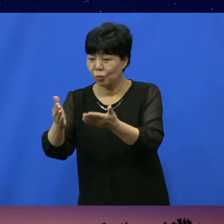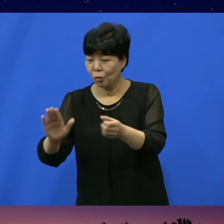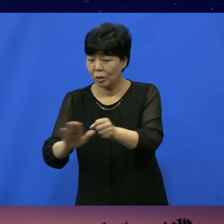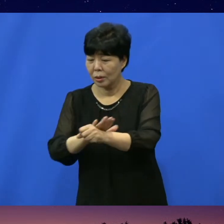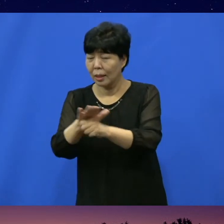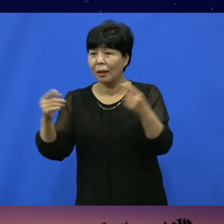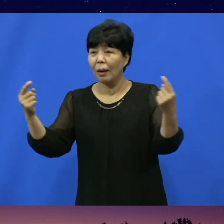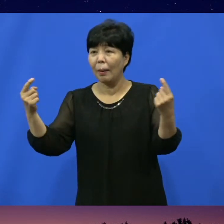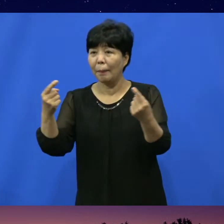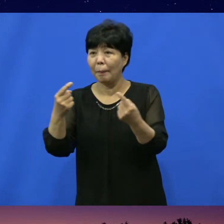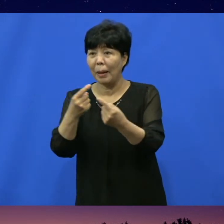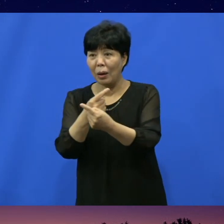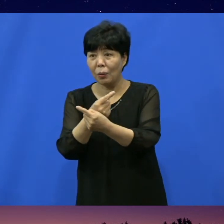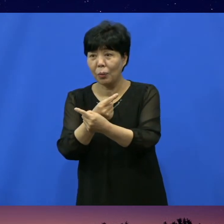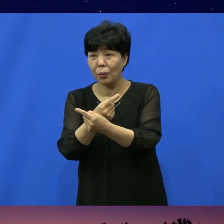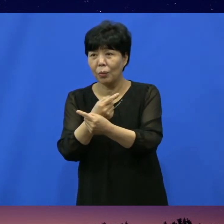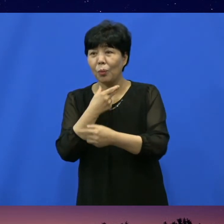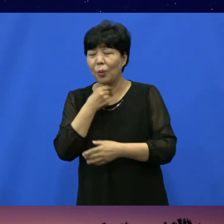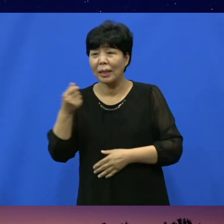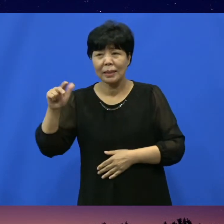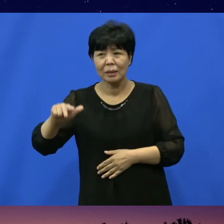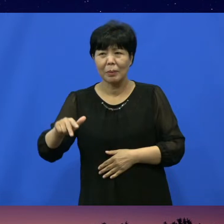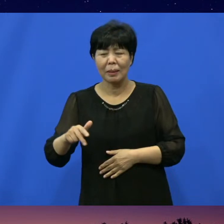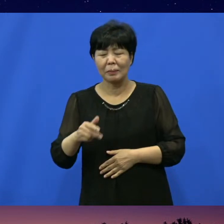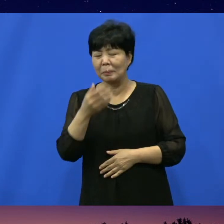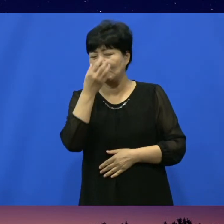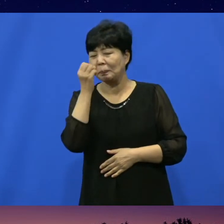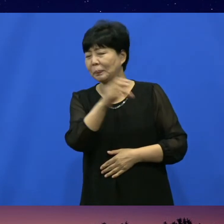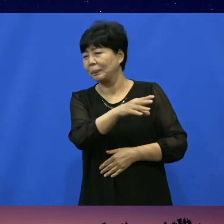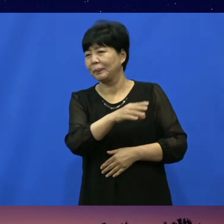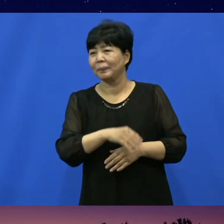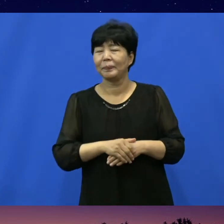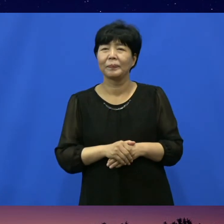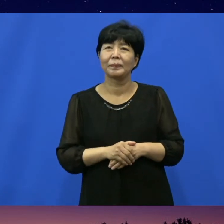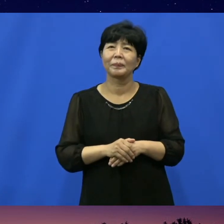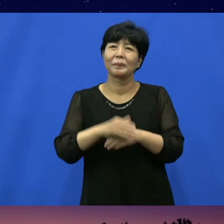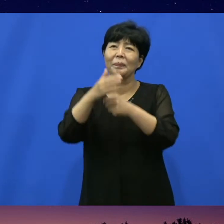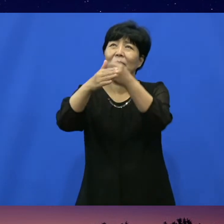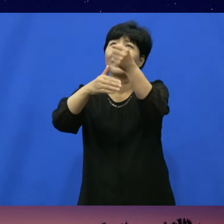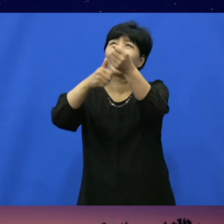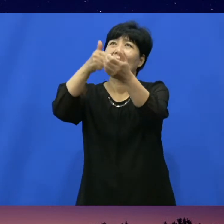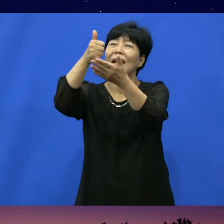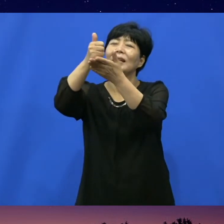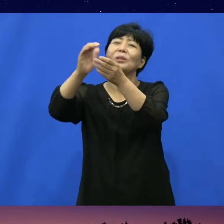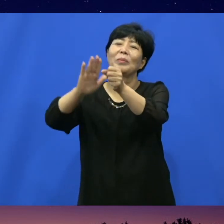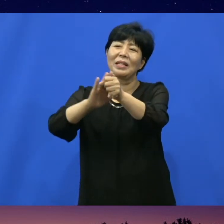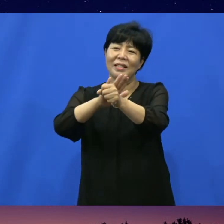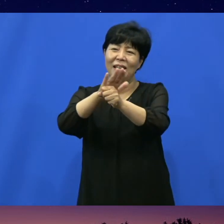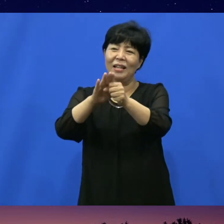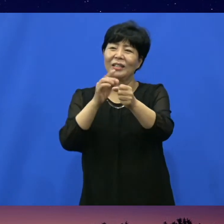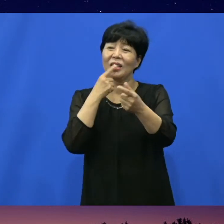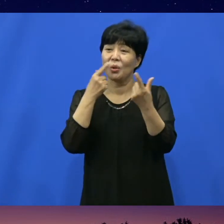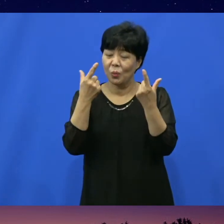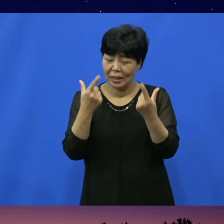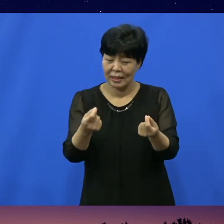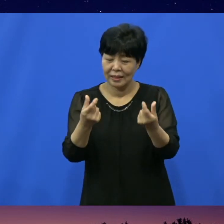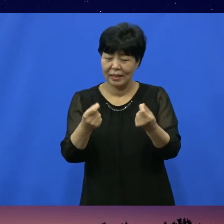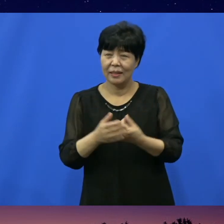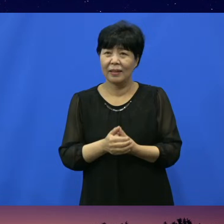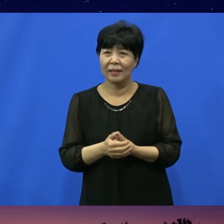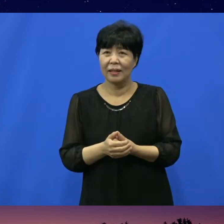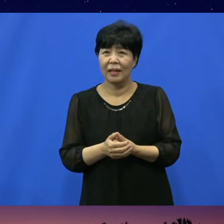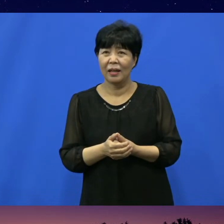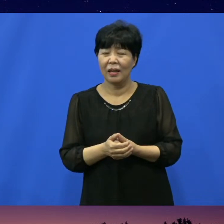오히려 멸시를 받으리라. 여러분, 하나님이 우리에 대한 사랑을 그렇게 표현한 거예요. 그리고 너는 나를 도장같이